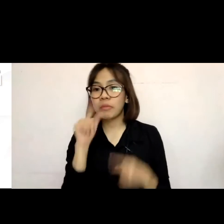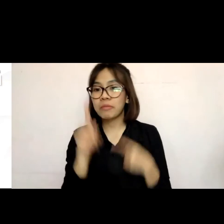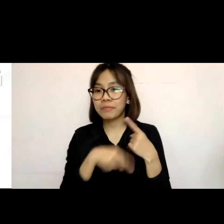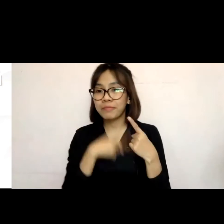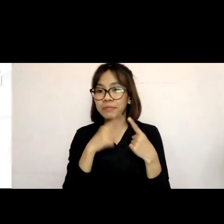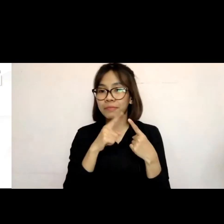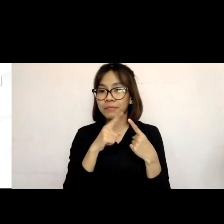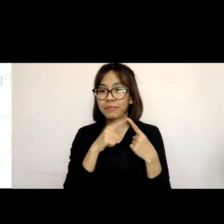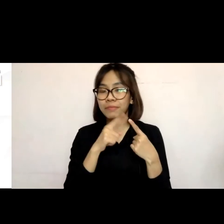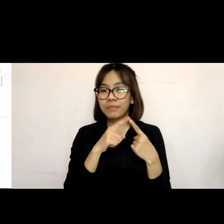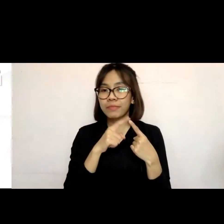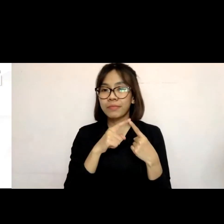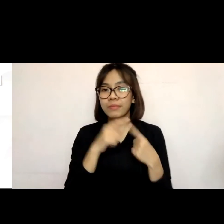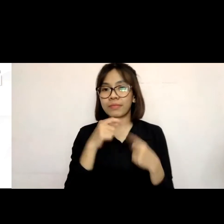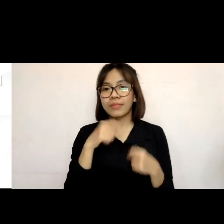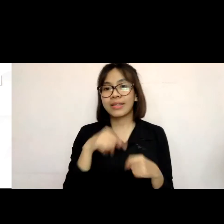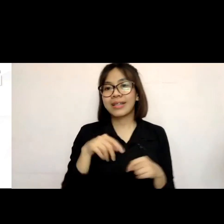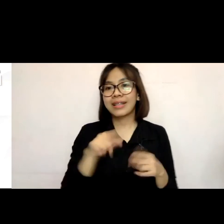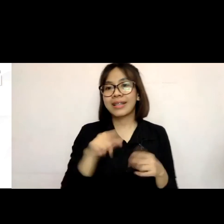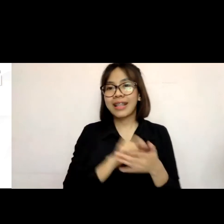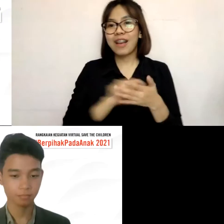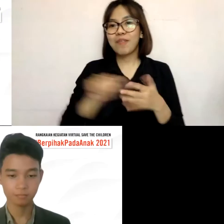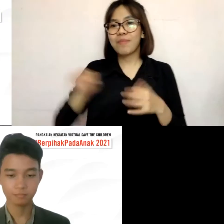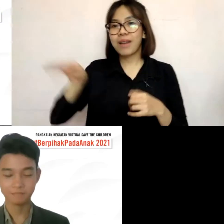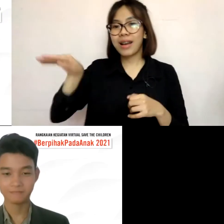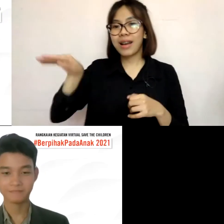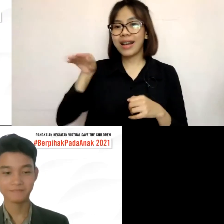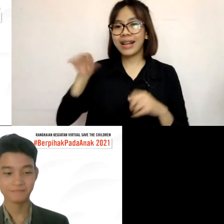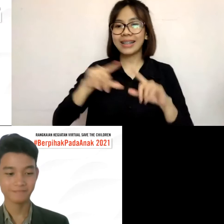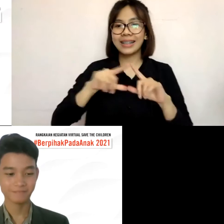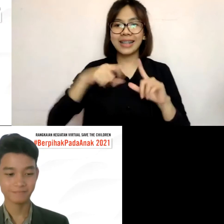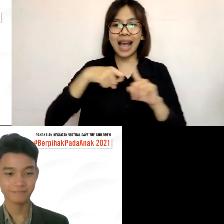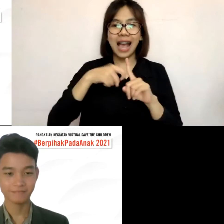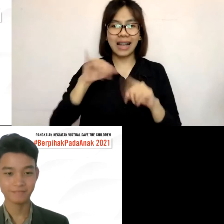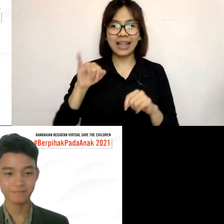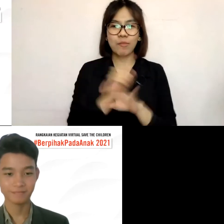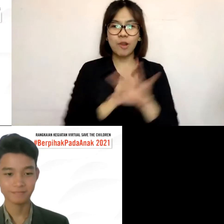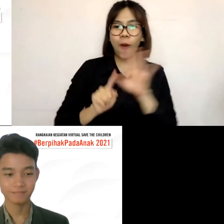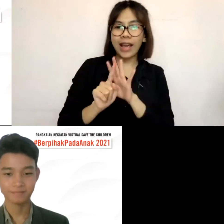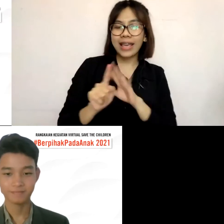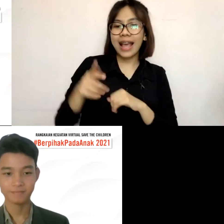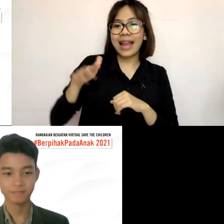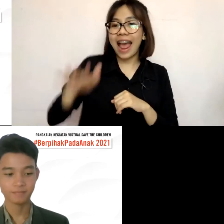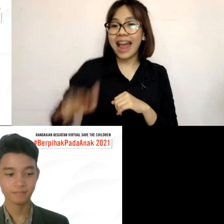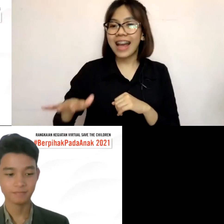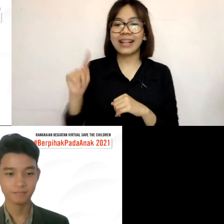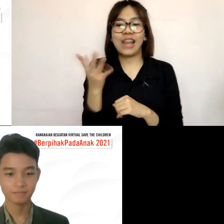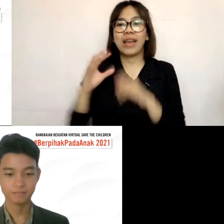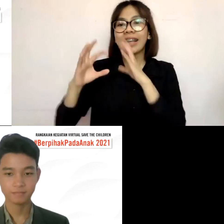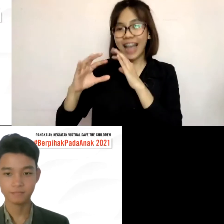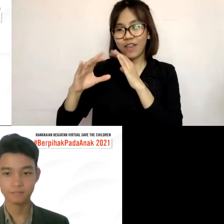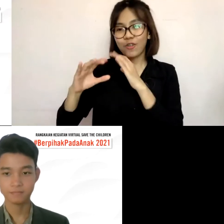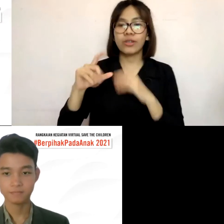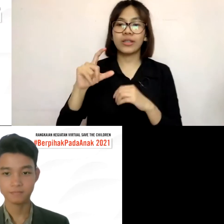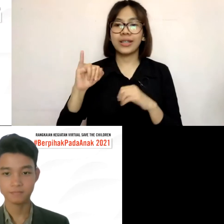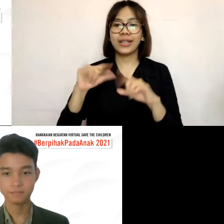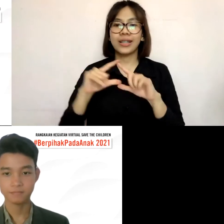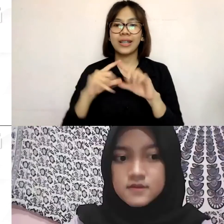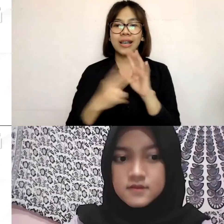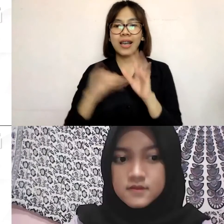Dek Zaki, perwakilan pelajar dari Kabupaten Cianjur, dan juga Dek Regina, juga perwakilan pelajar